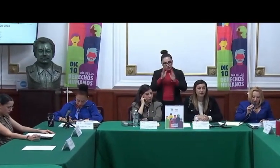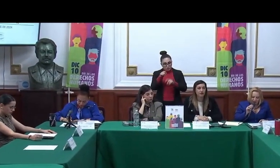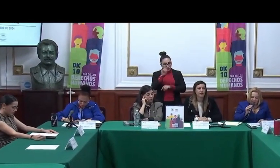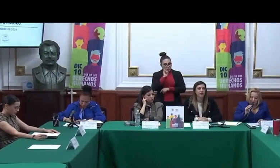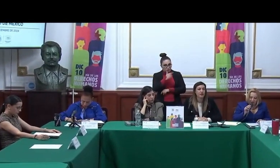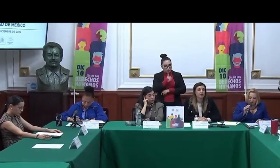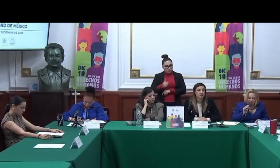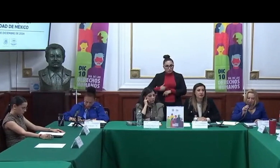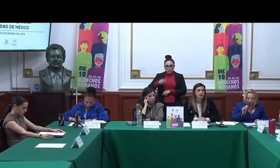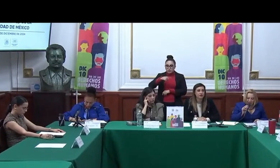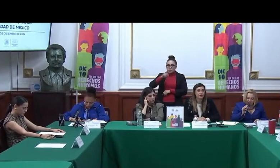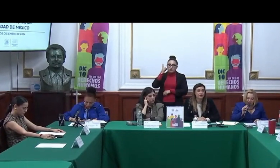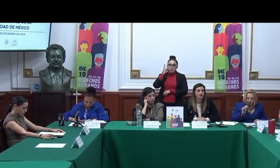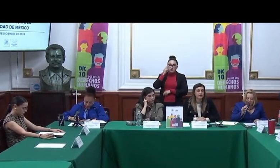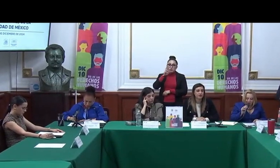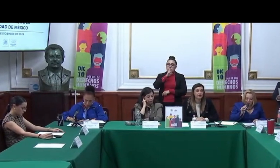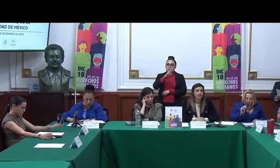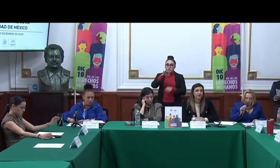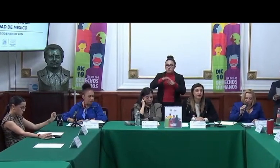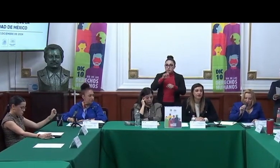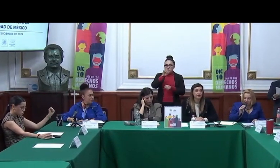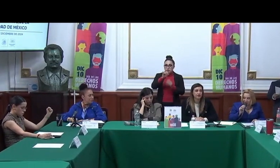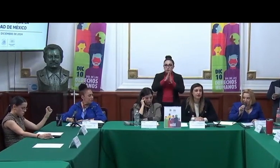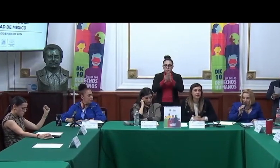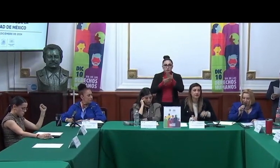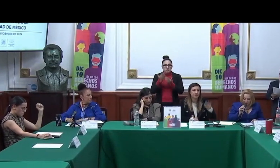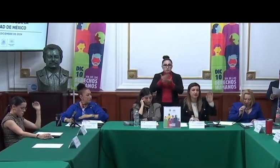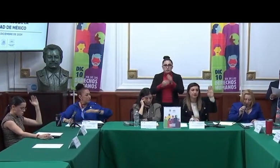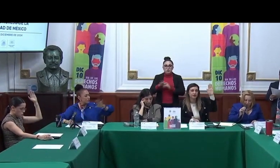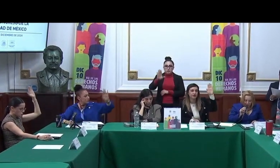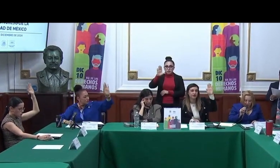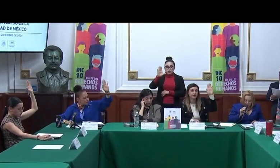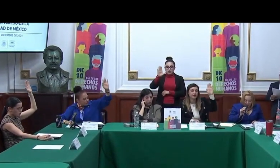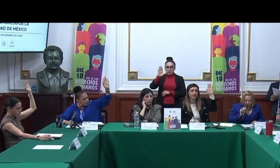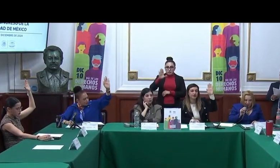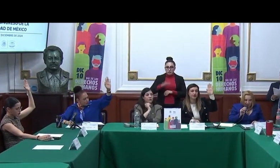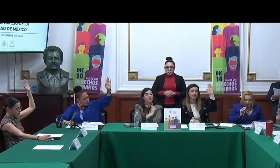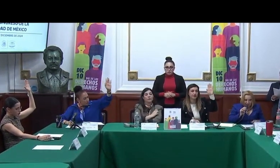por la afirmativa, sírvanse manifestarlo levantando la mano.